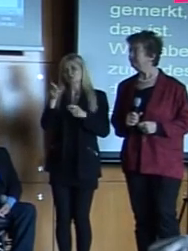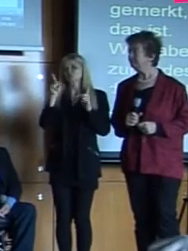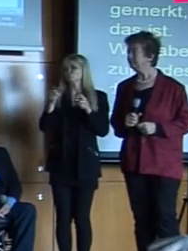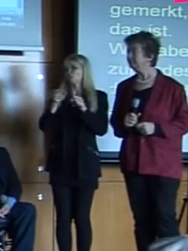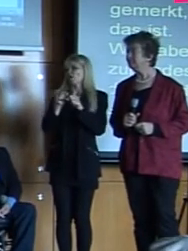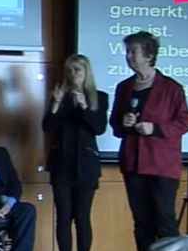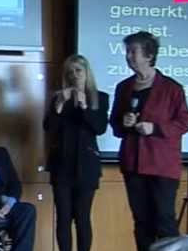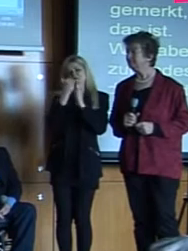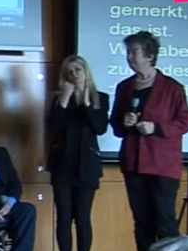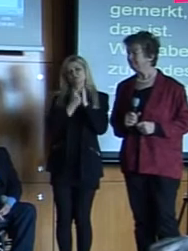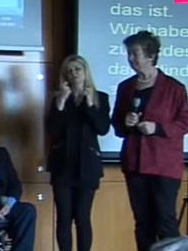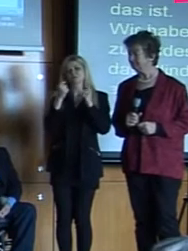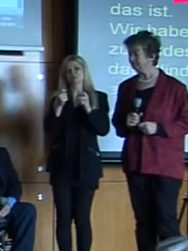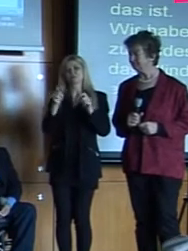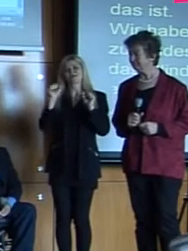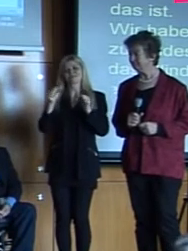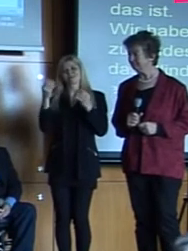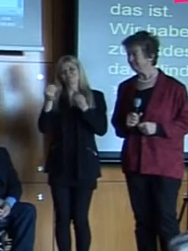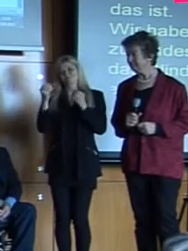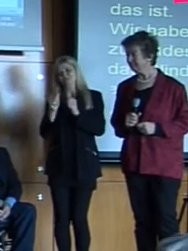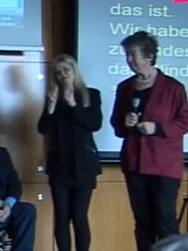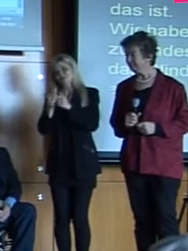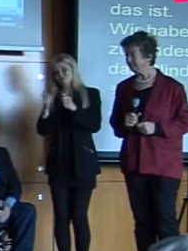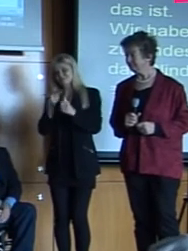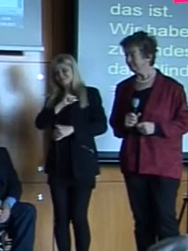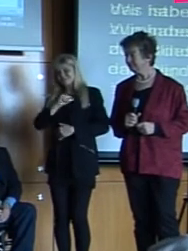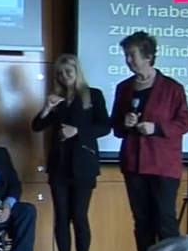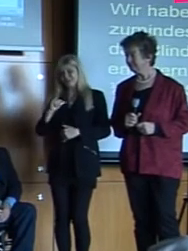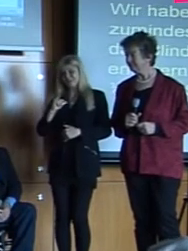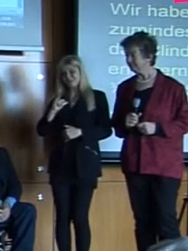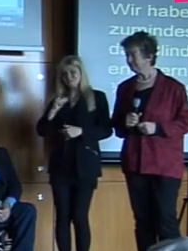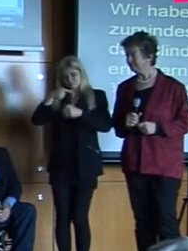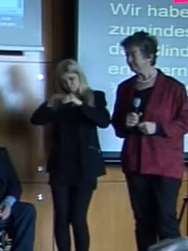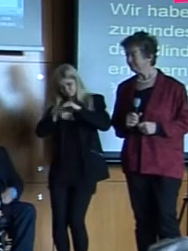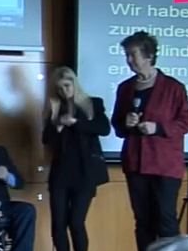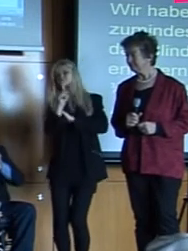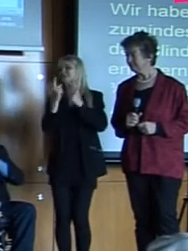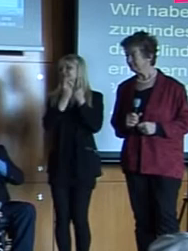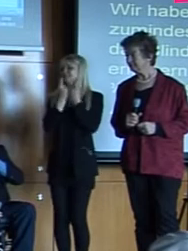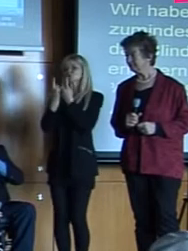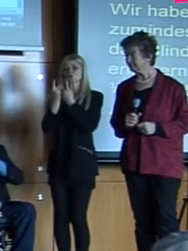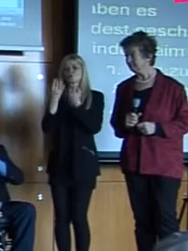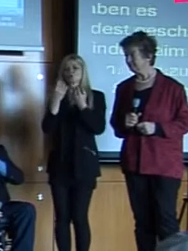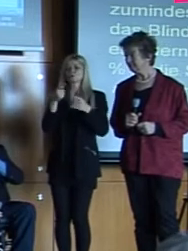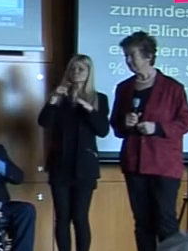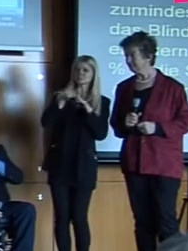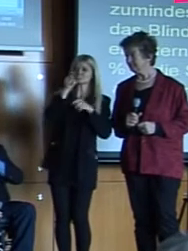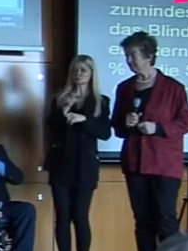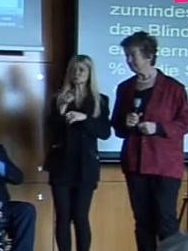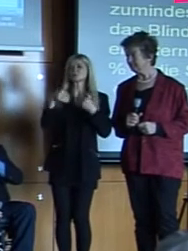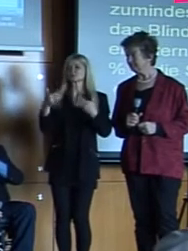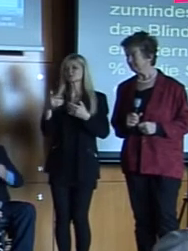es machen, etwas helfen könnte, wenn man wirklich sich selber einmal in die Situation versetzt und merkt, dass man überall